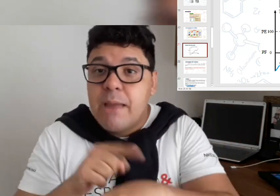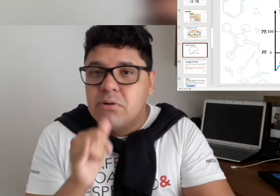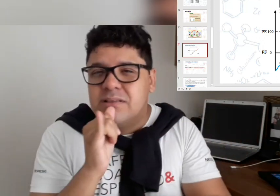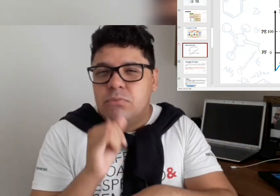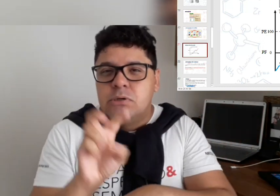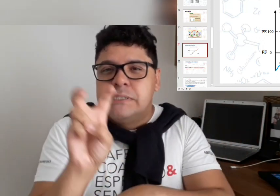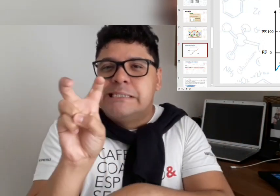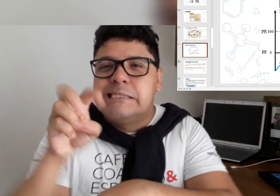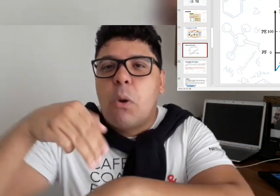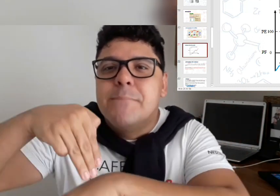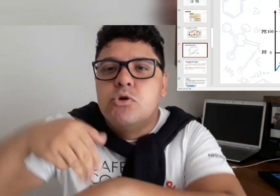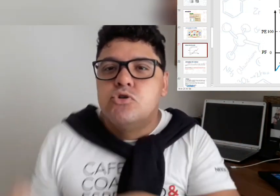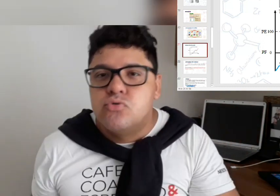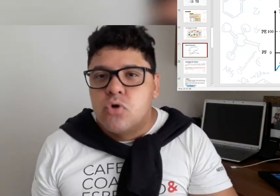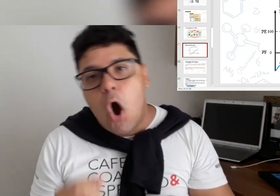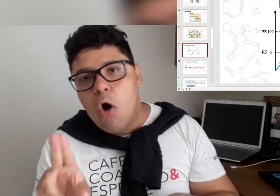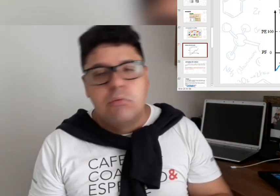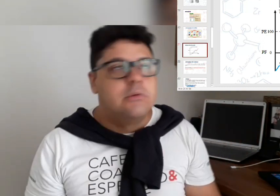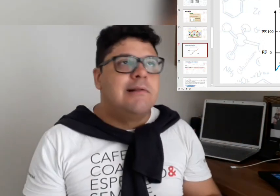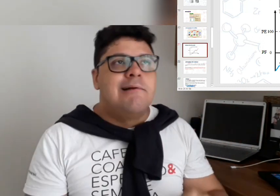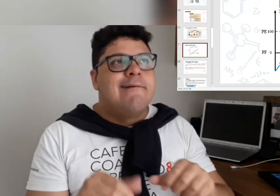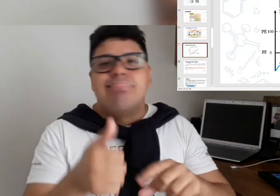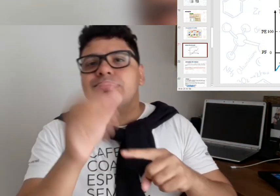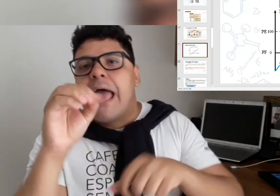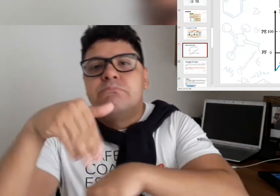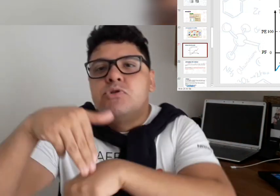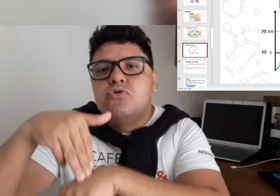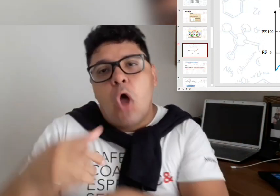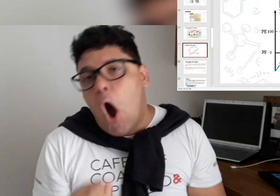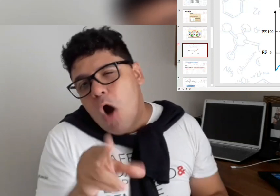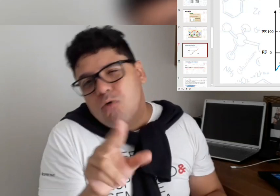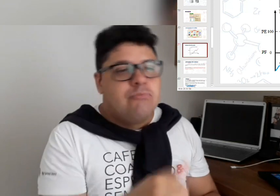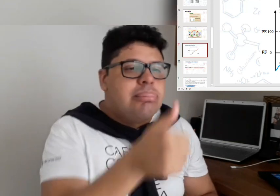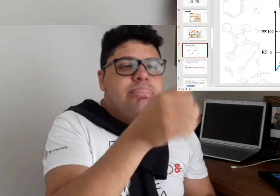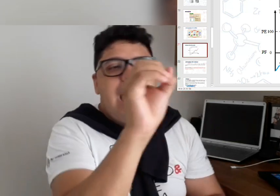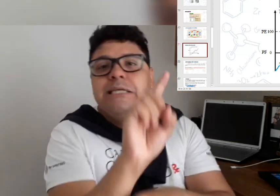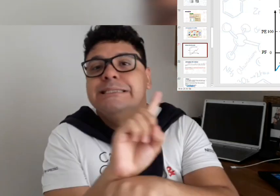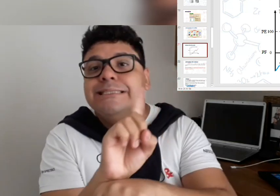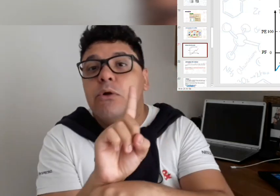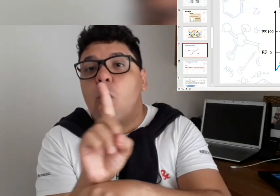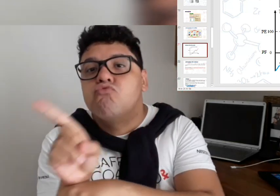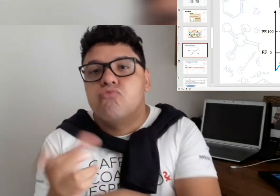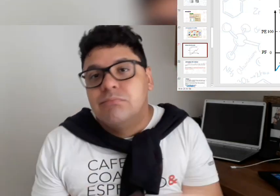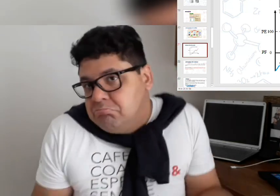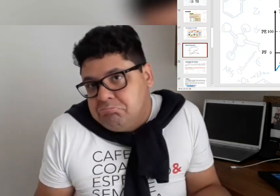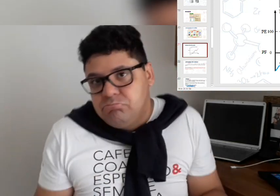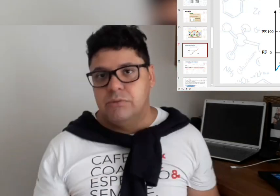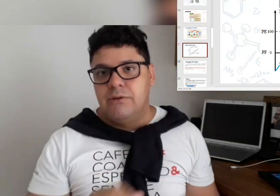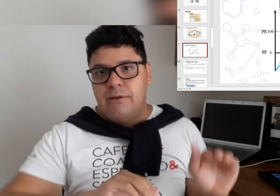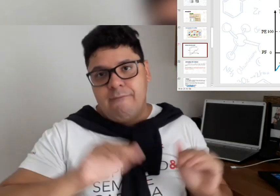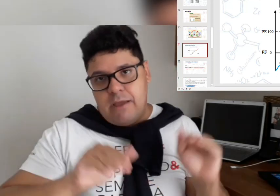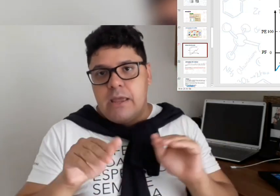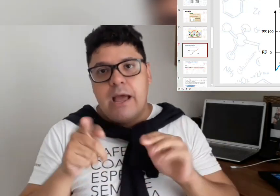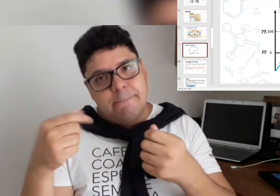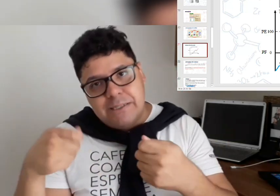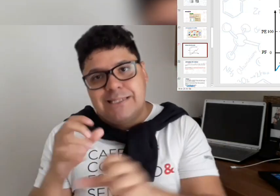demorou 5 minutos, 3 minutos, né? 10 segundos. Então, aí a gente ia conseguir fazer essa avaliação. Acima de 0